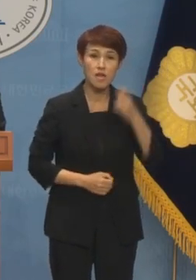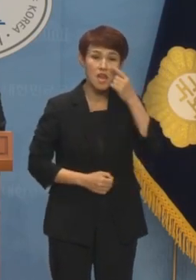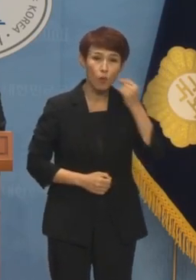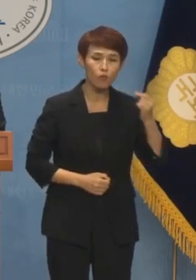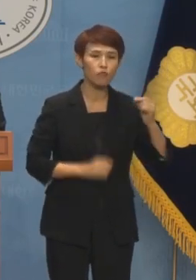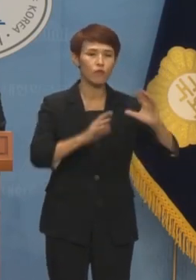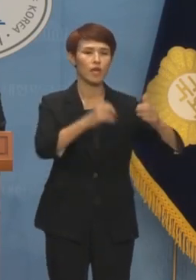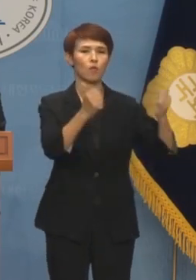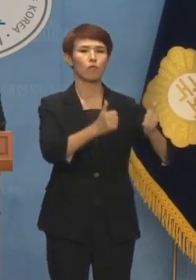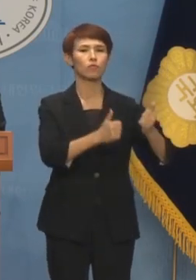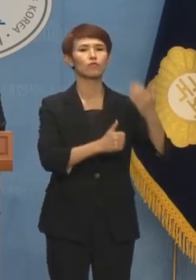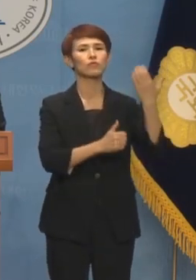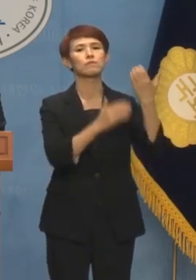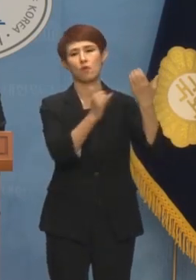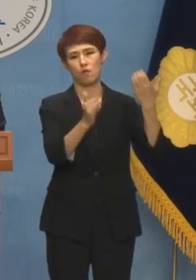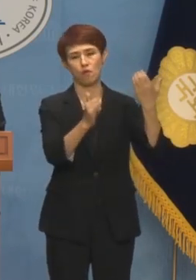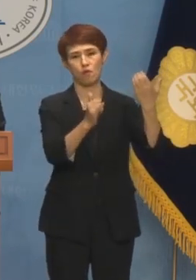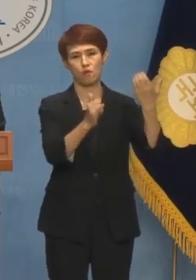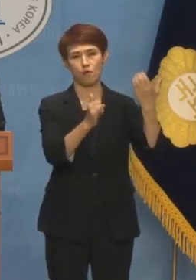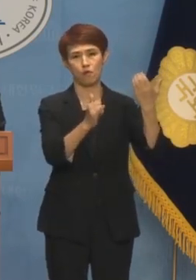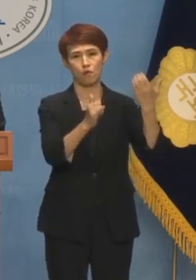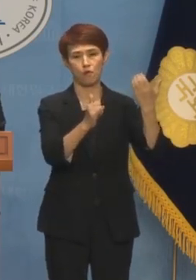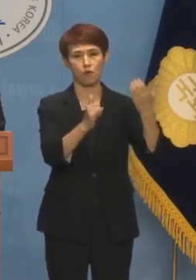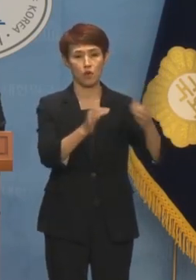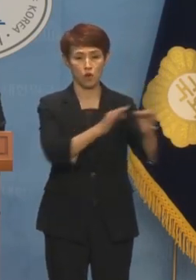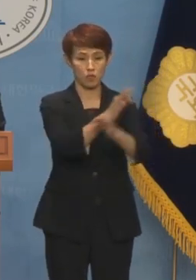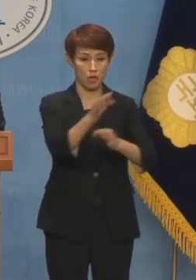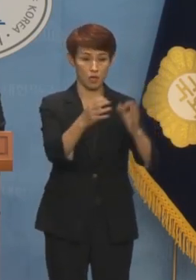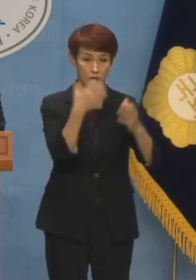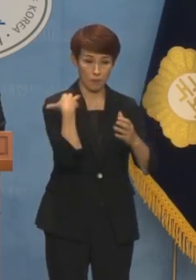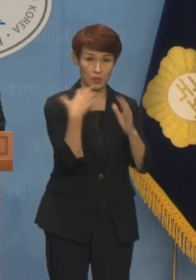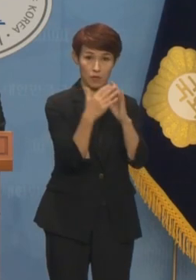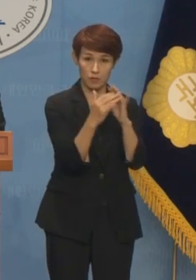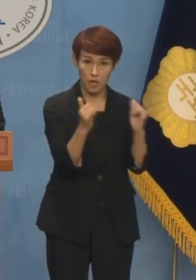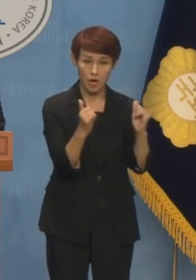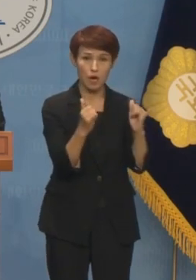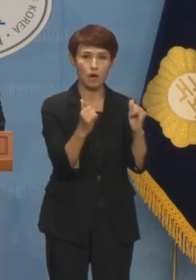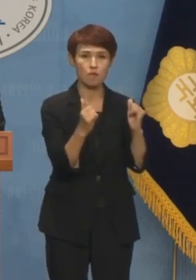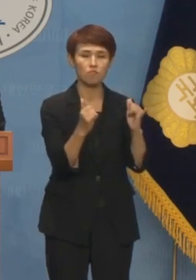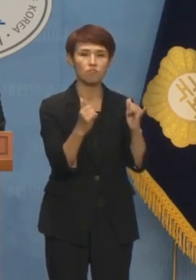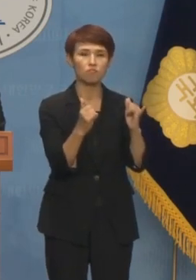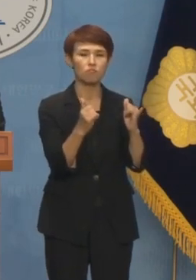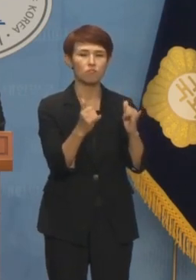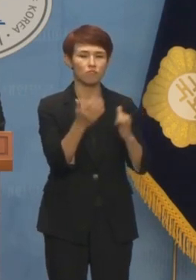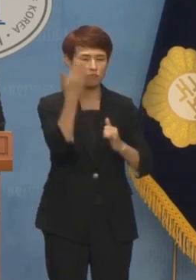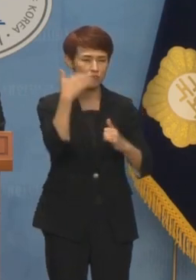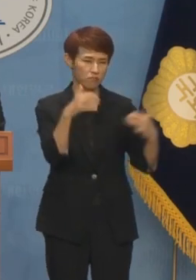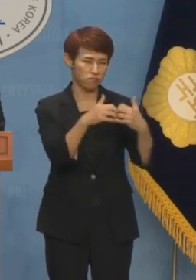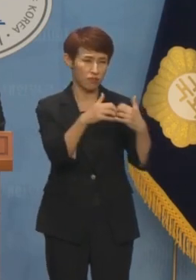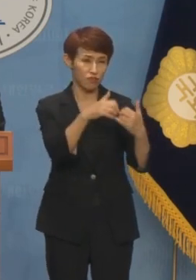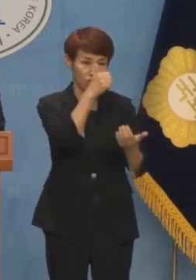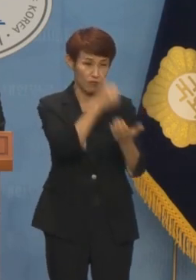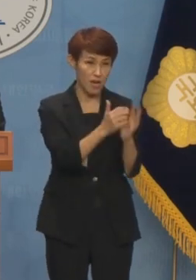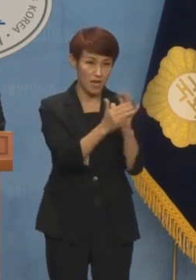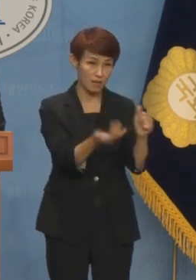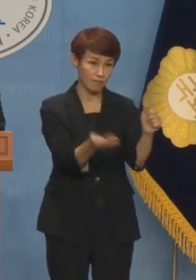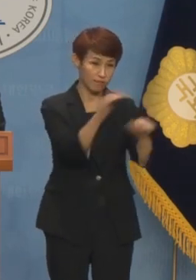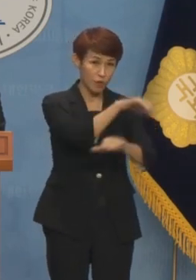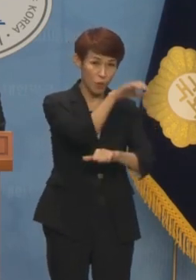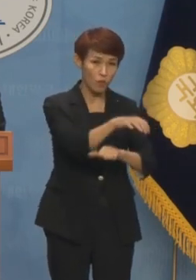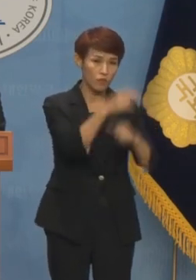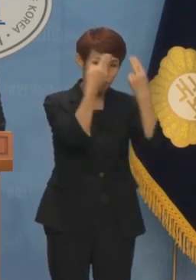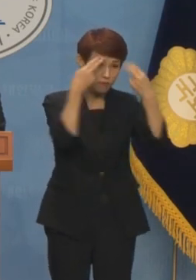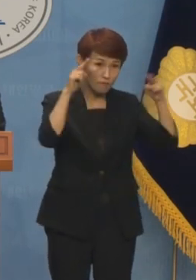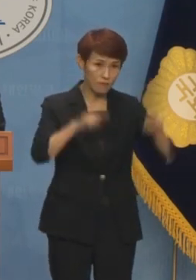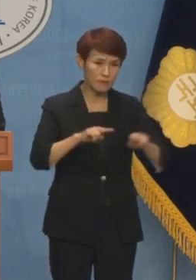여야 국회의원 약 90명과 경제안보 담당상이 A급 전범이 합사된 야스쿠니 신사를